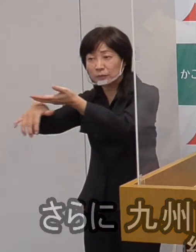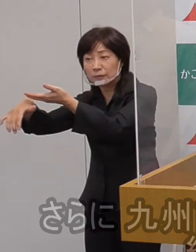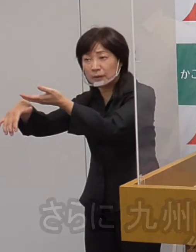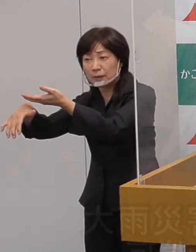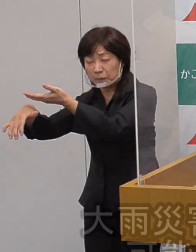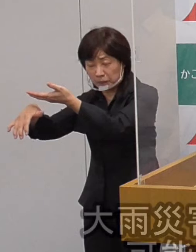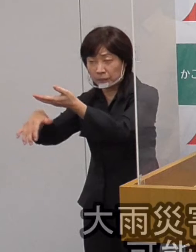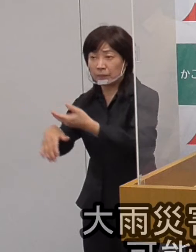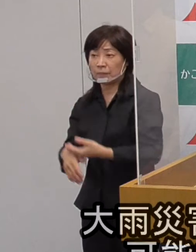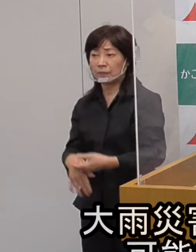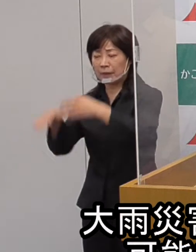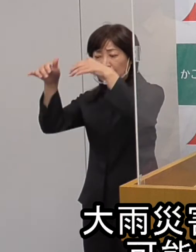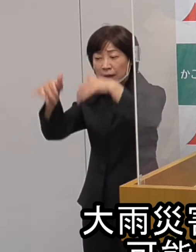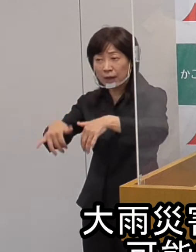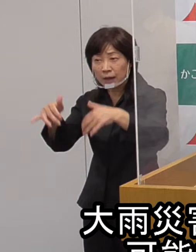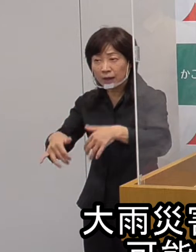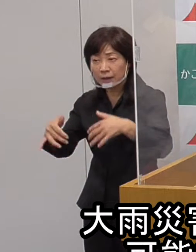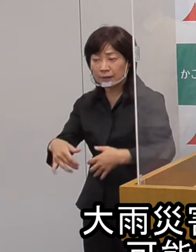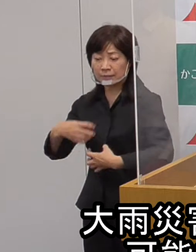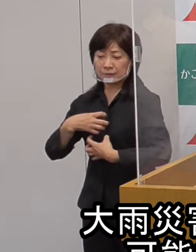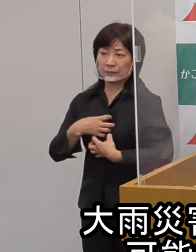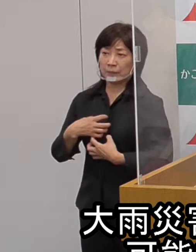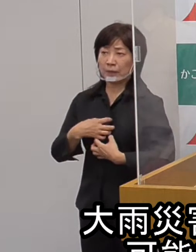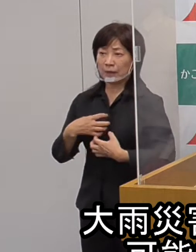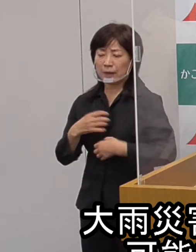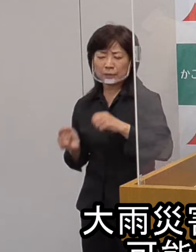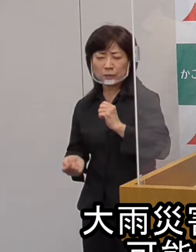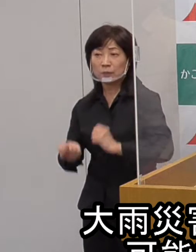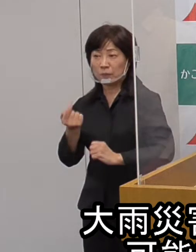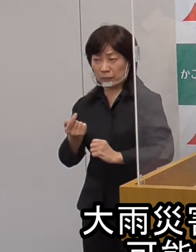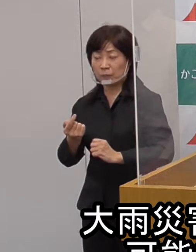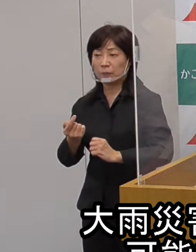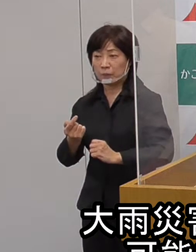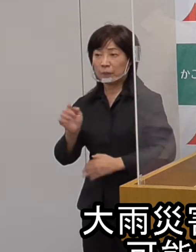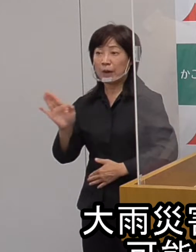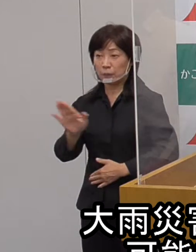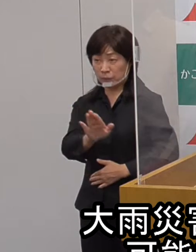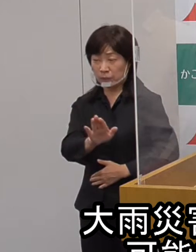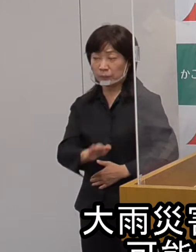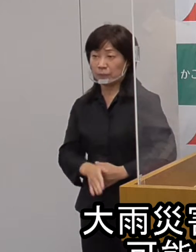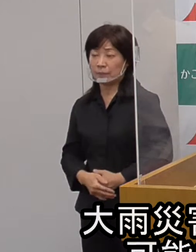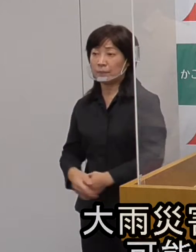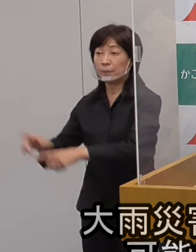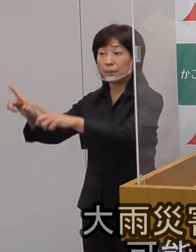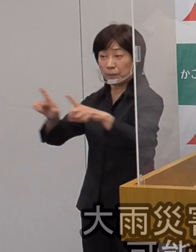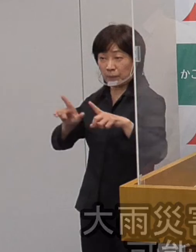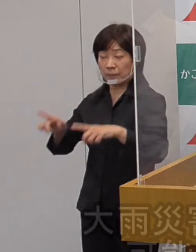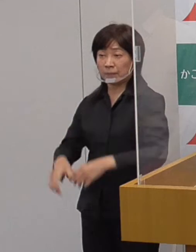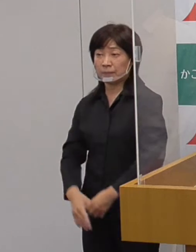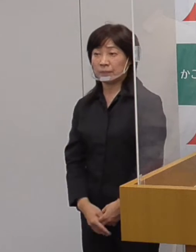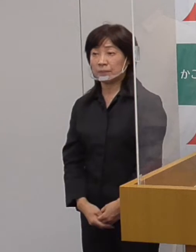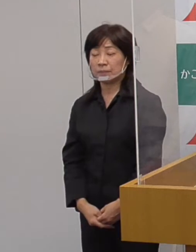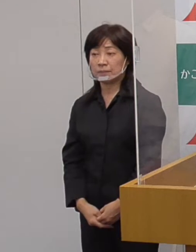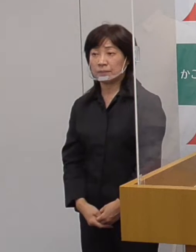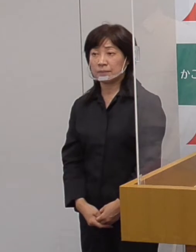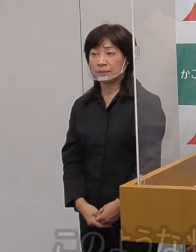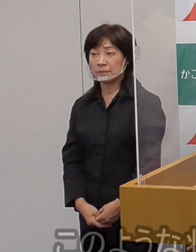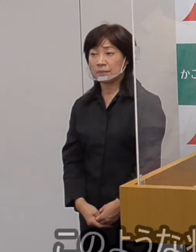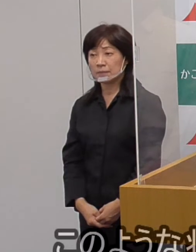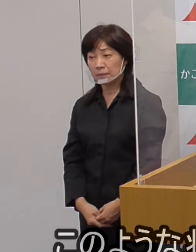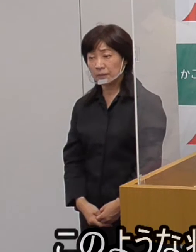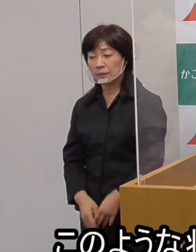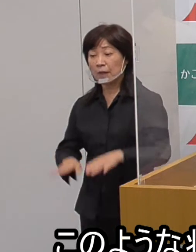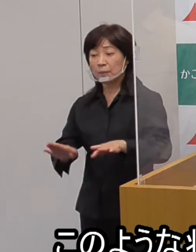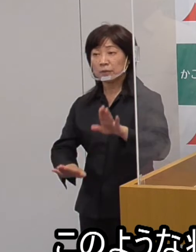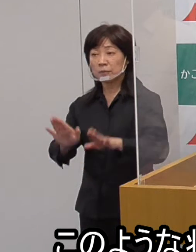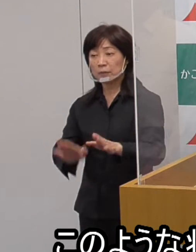し、大雨災害の危険度が急激に高まる可能性があるとされております。この